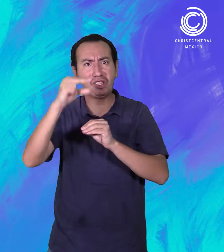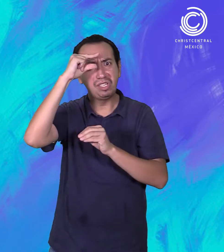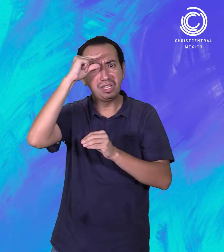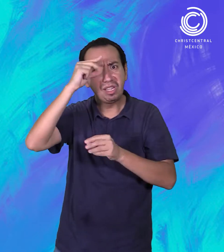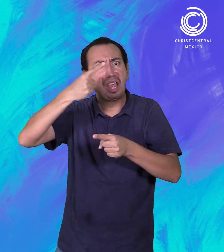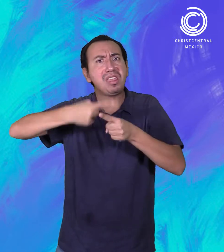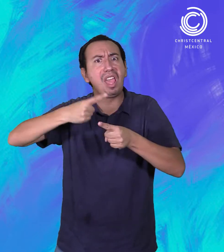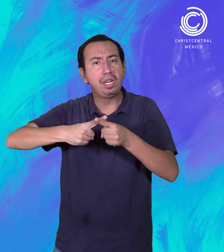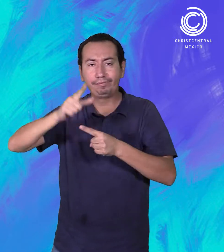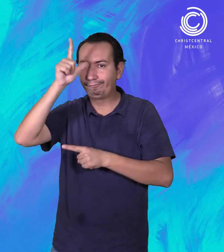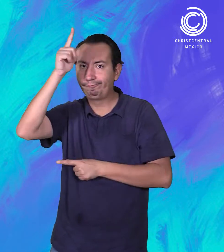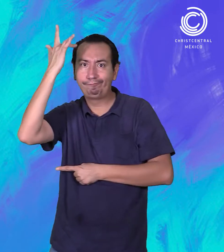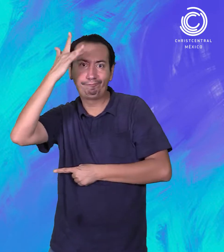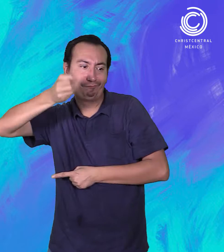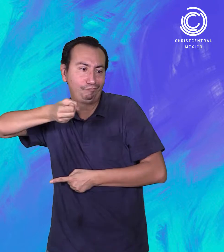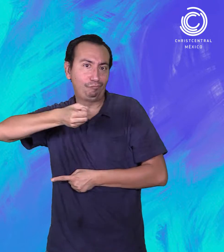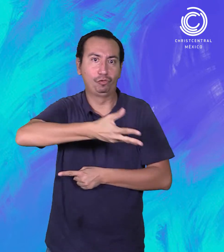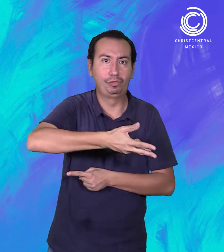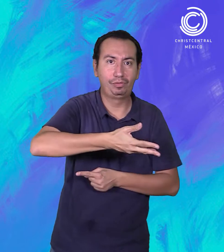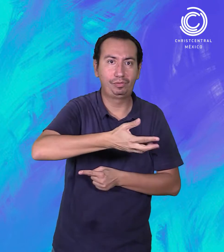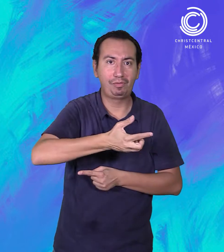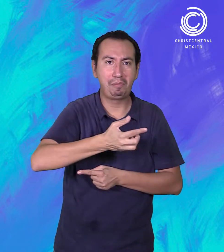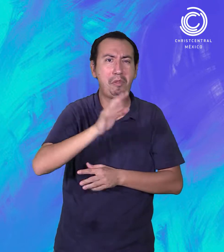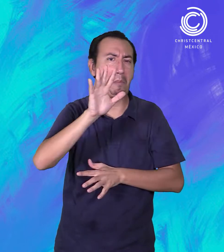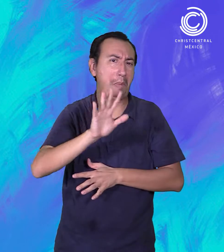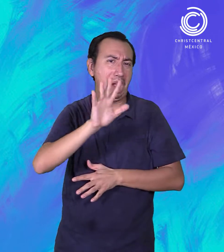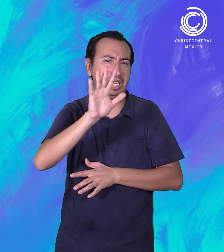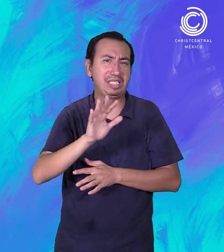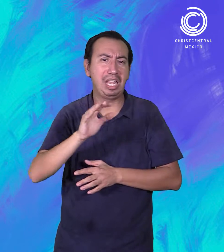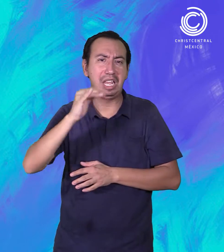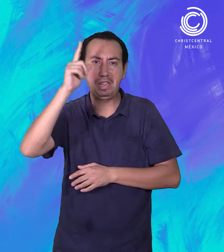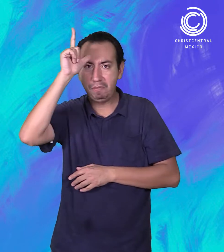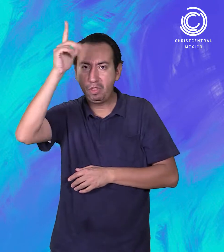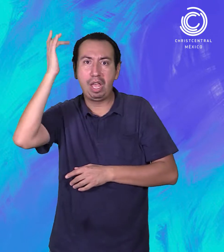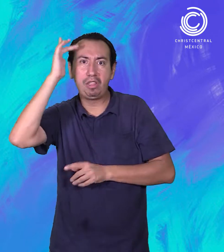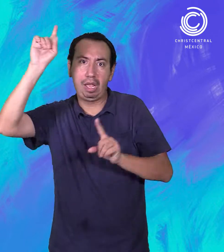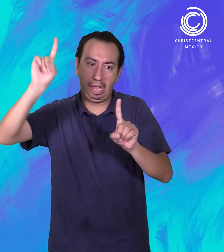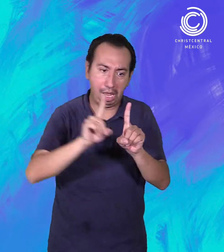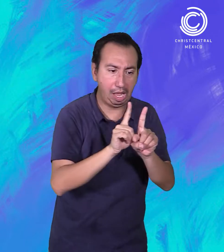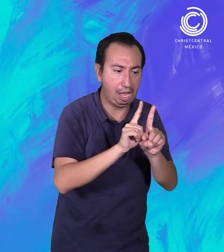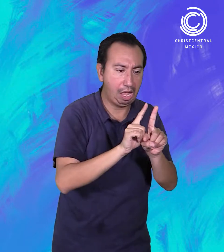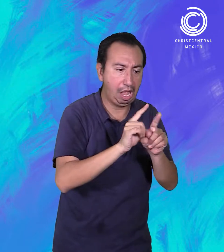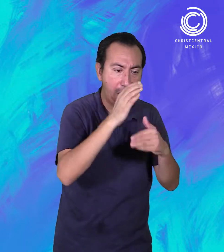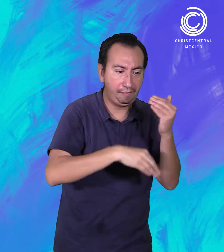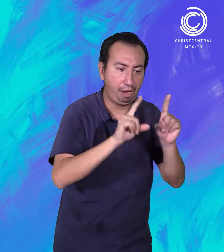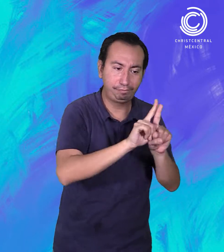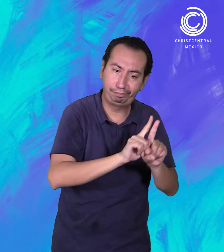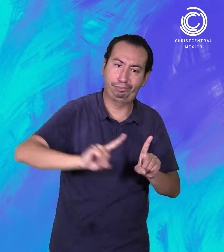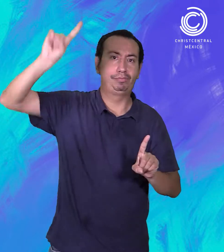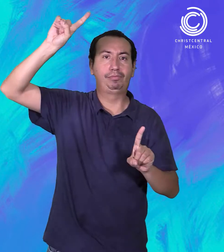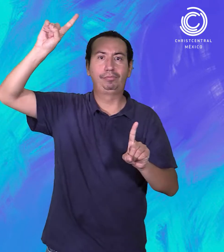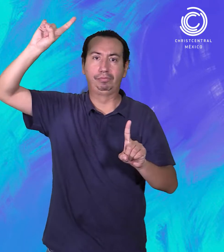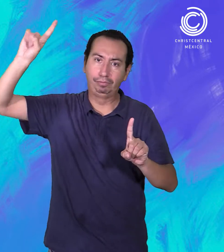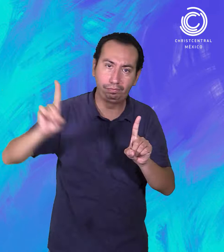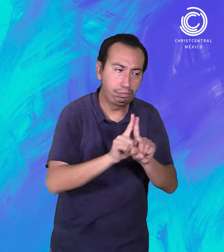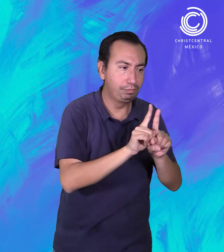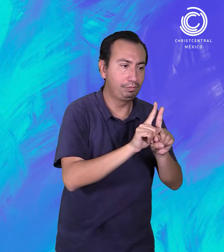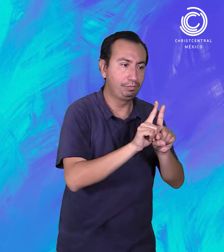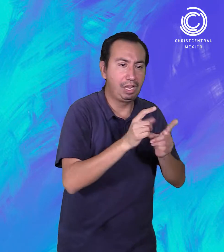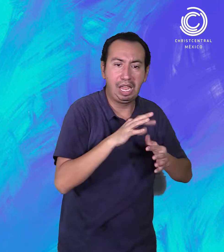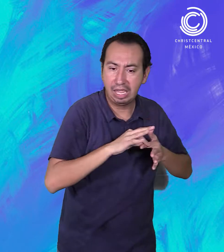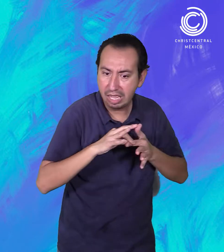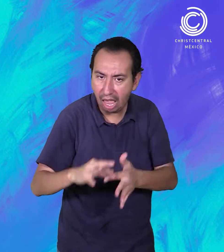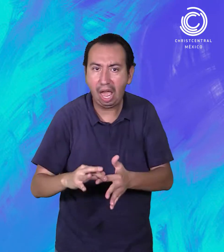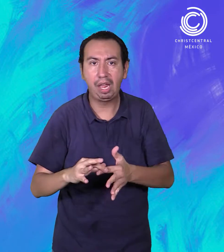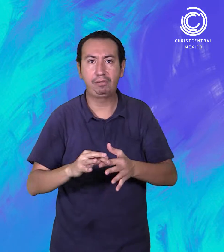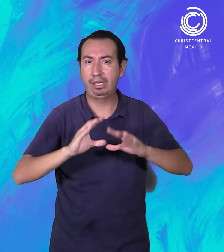tabernáculo. Pero digamos que era una especie como de intermitencia del Espíritu Santo viniendo para ellos, para